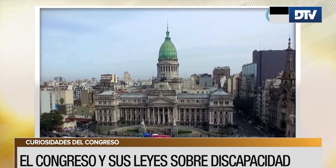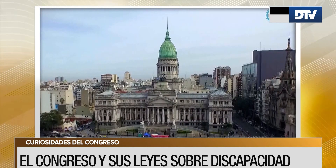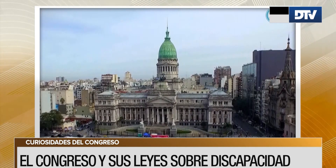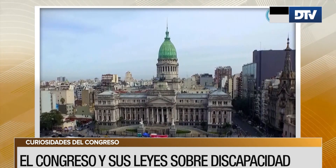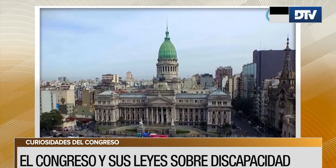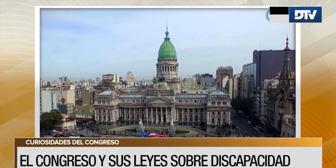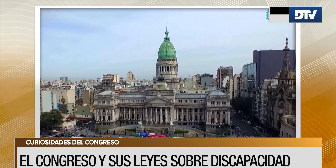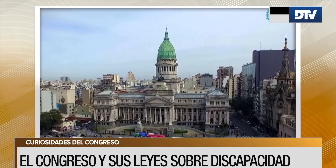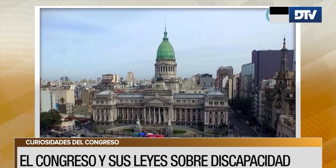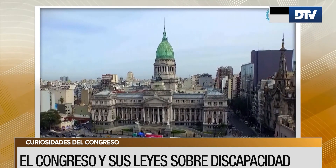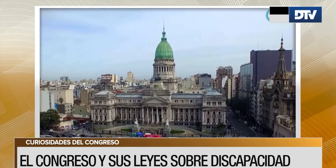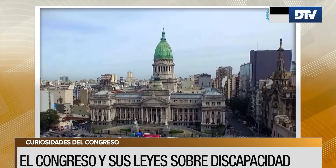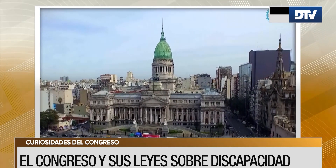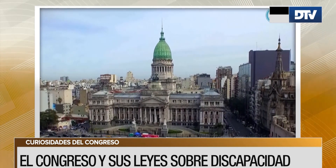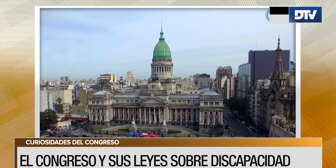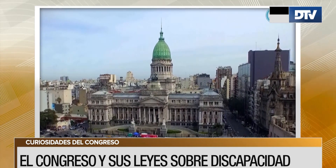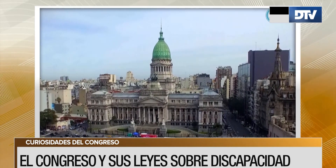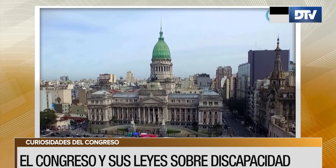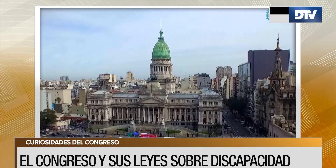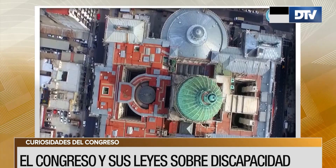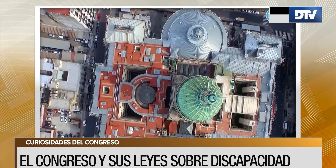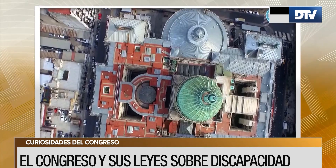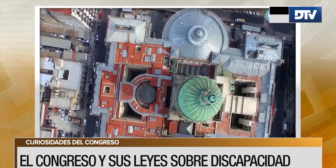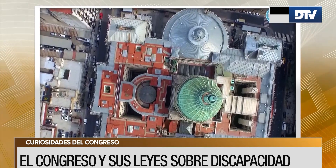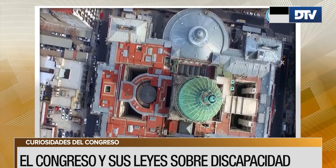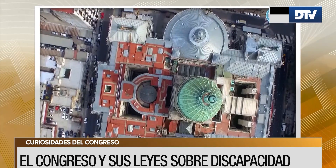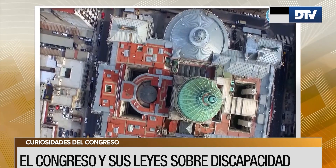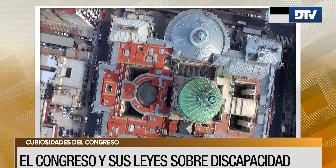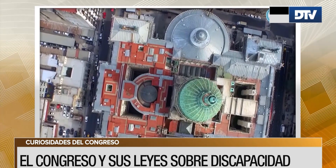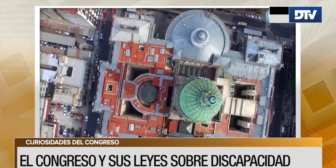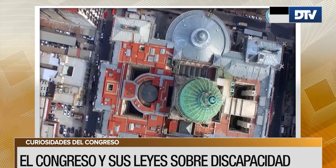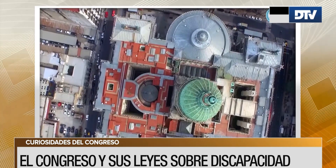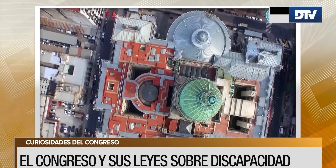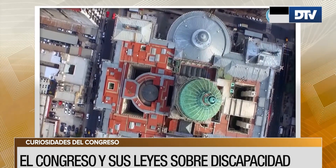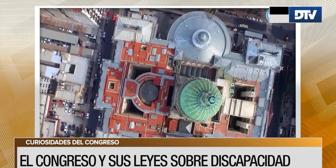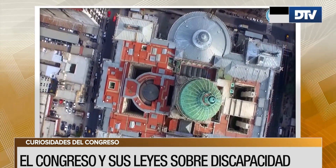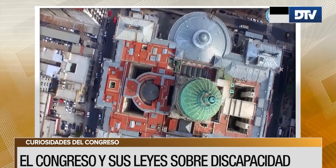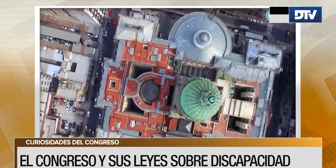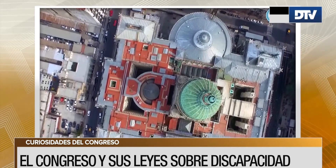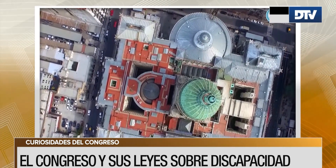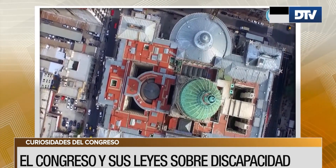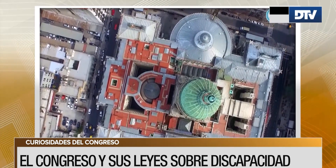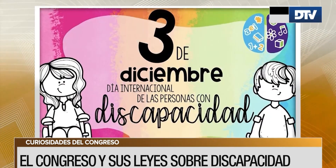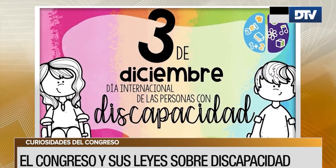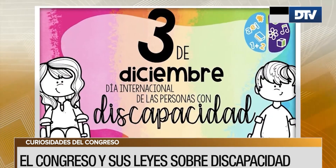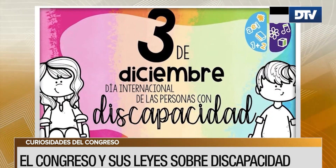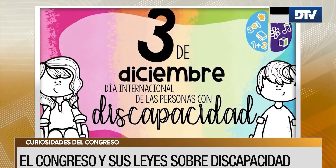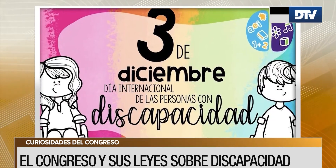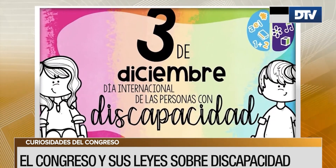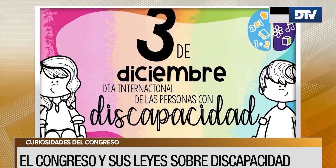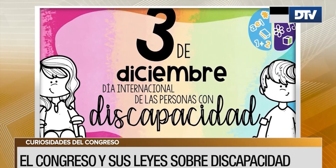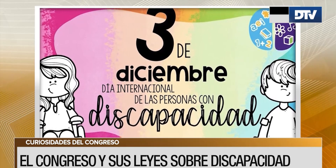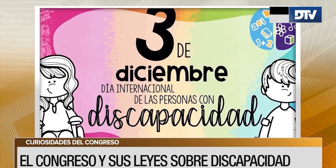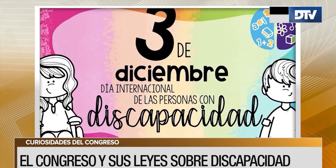Hoy, en Curiosidades del Congreso y recordando que en el mes de diciembre, cada día 3, se conmemora el Día Internacional de